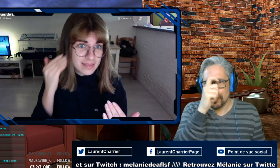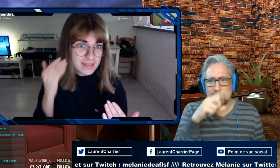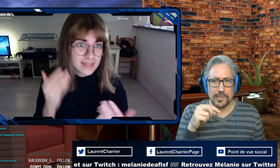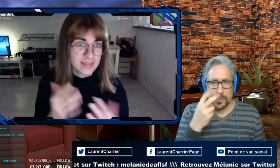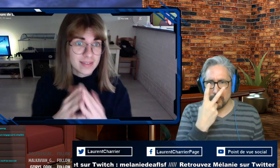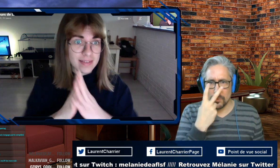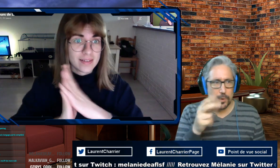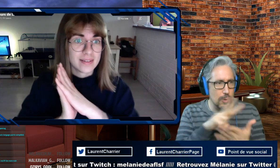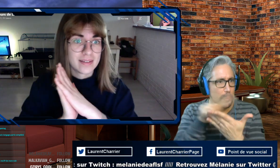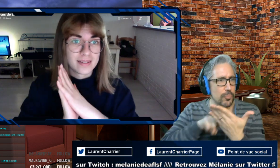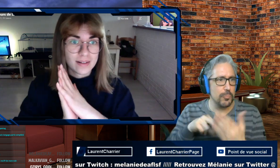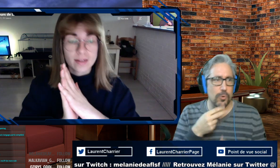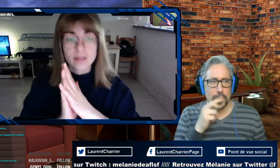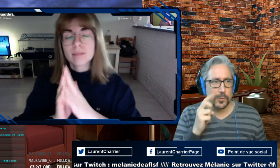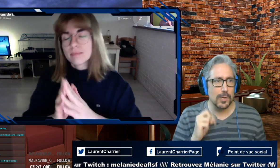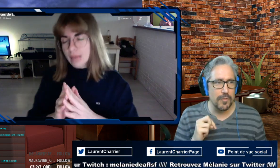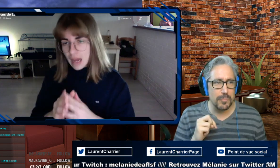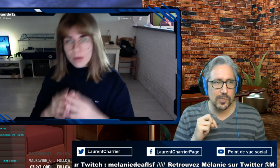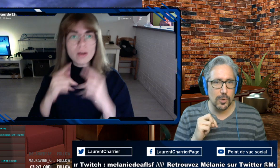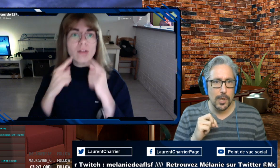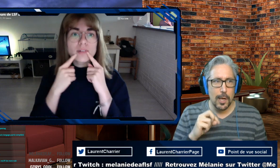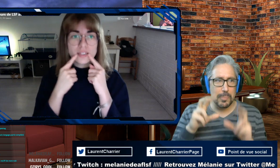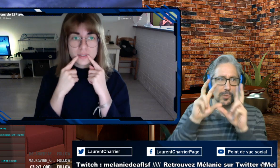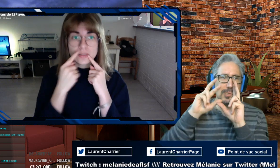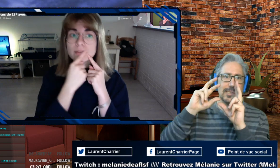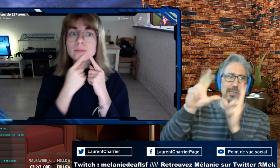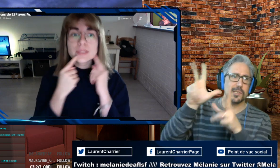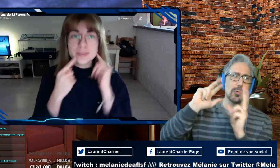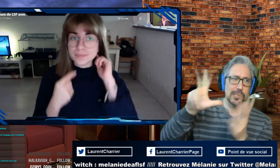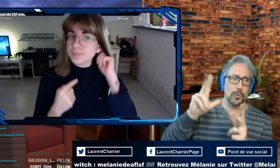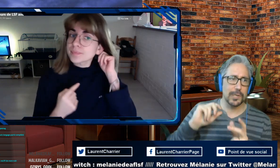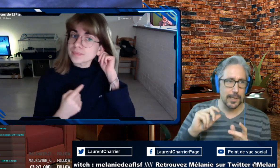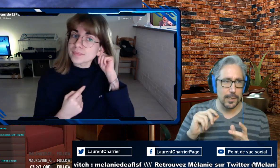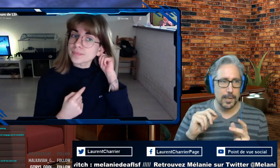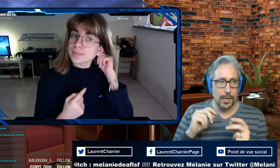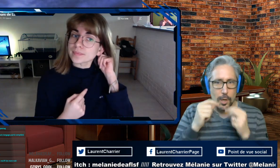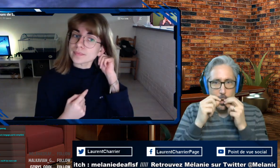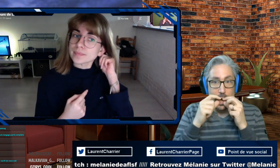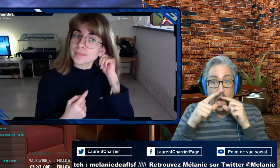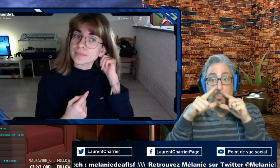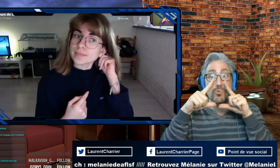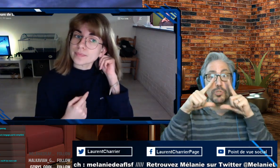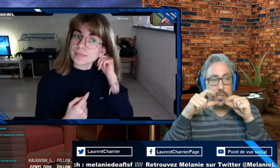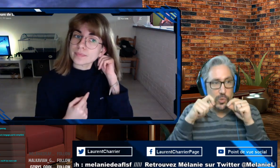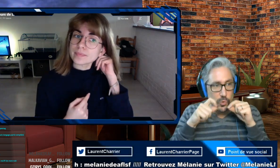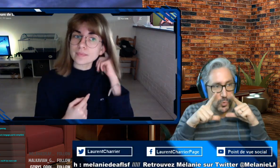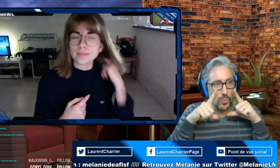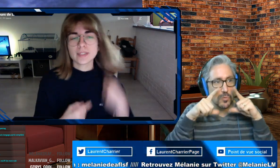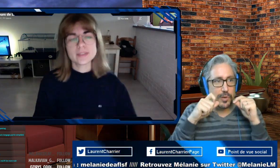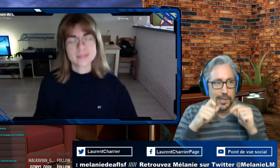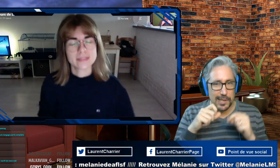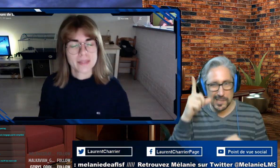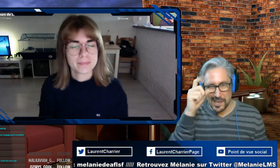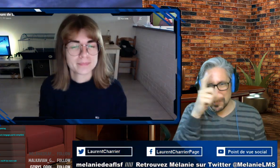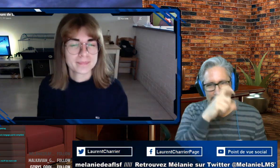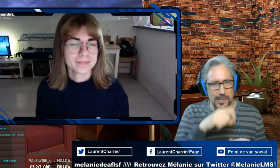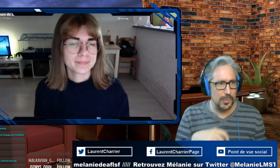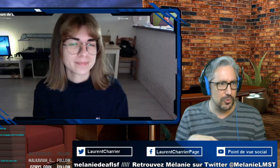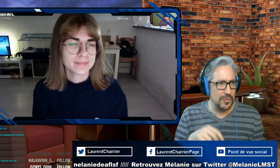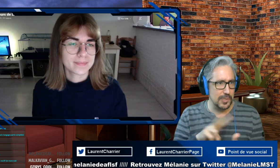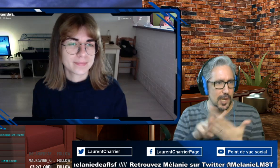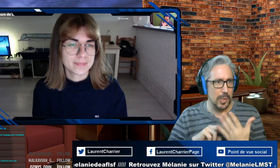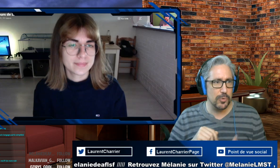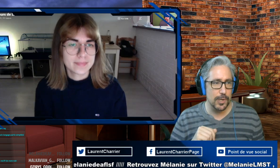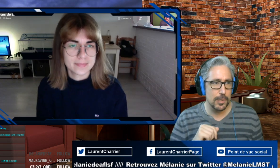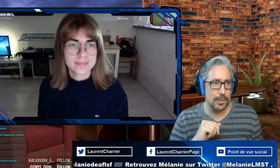encore plus difficile pour lire sur les lèvres, Ah. parce que si on crie, la bouche s'ouvre et c'est